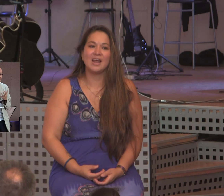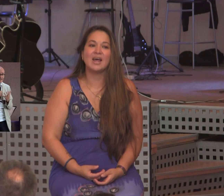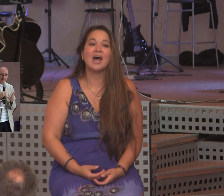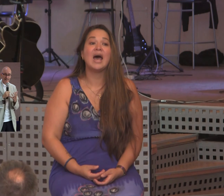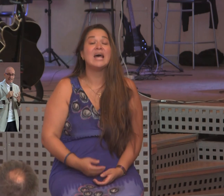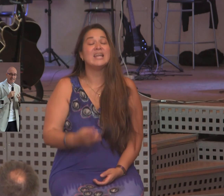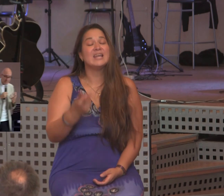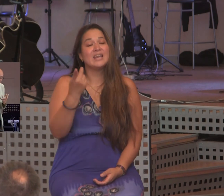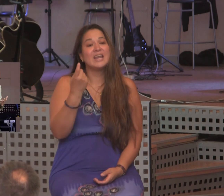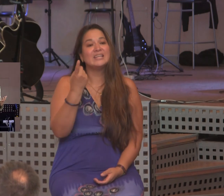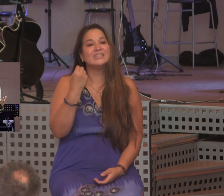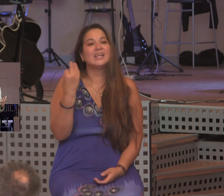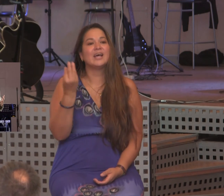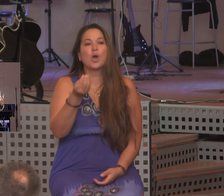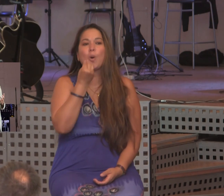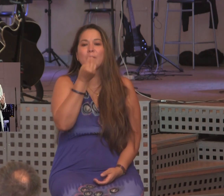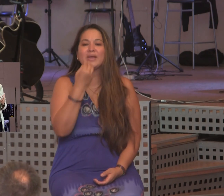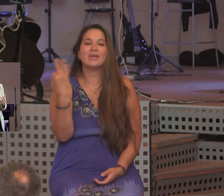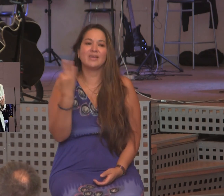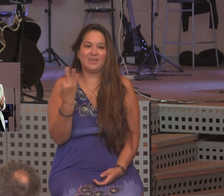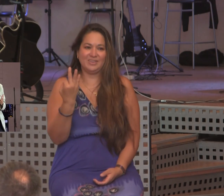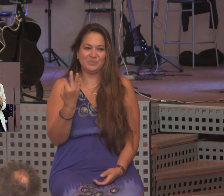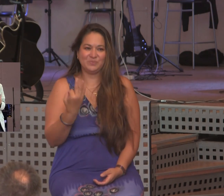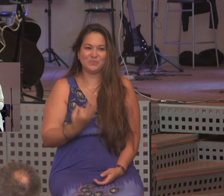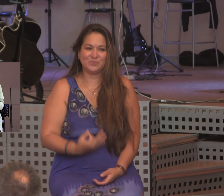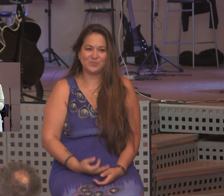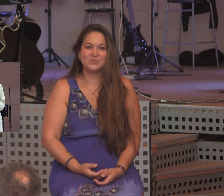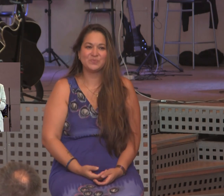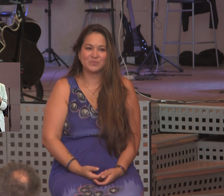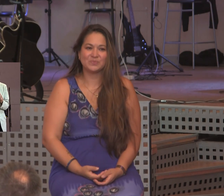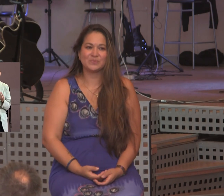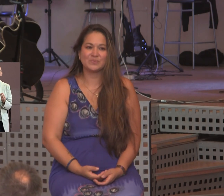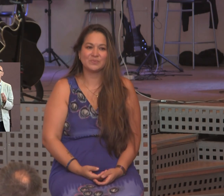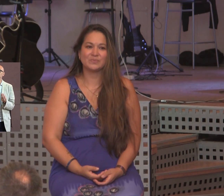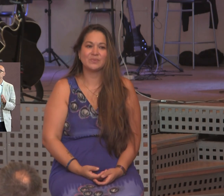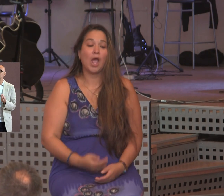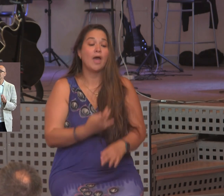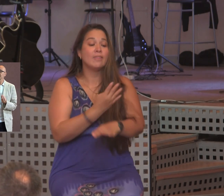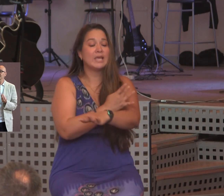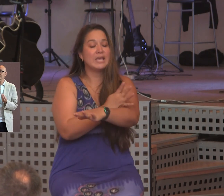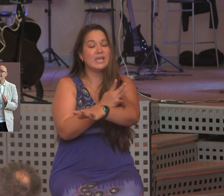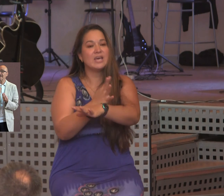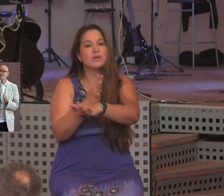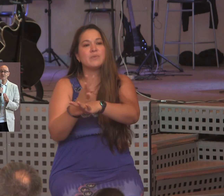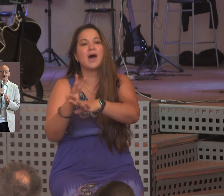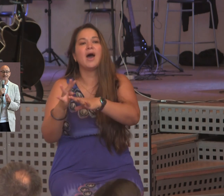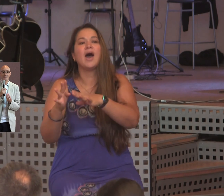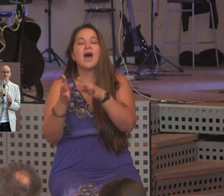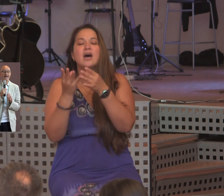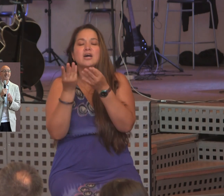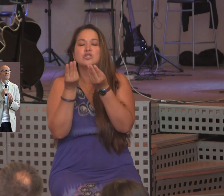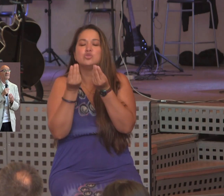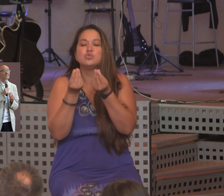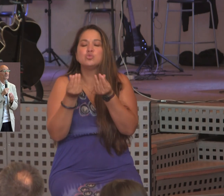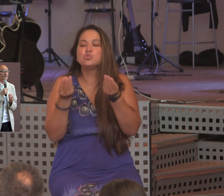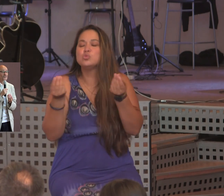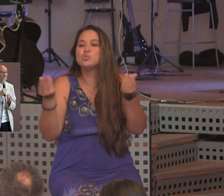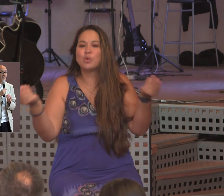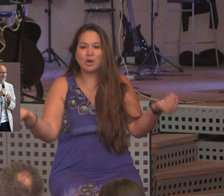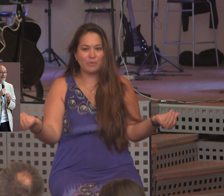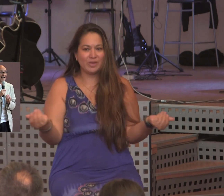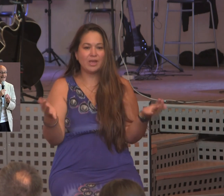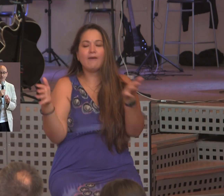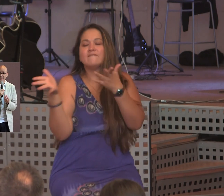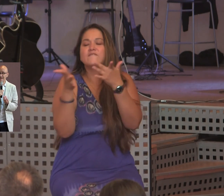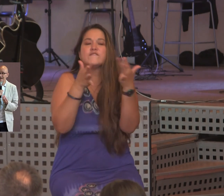necesitan comer, y es de lo que fundamentalmente se alimentan, de brotes tiernos. Eso es lo que le gusta, y